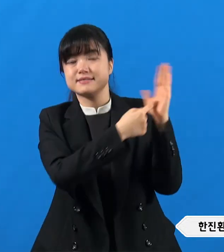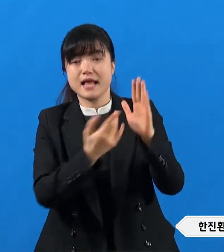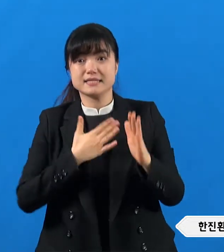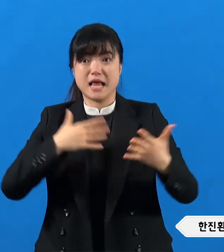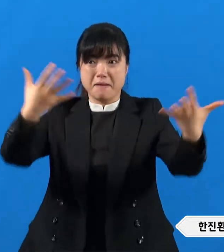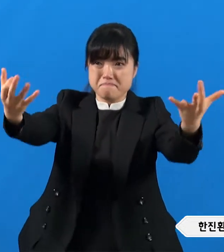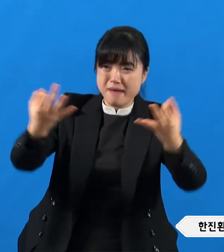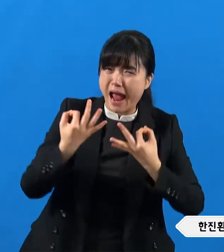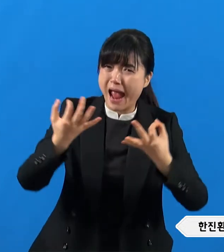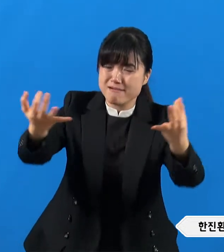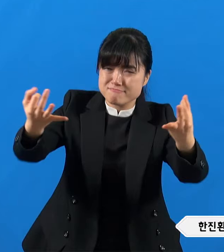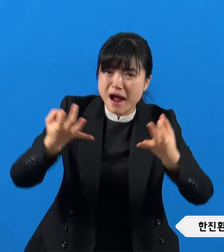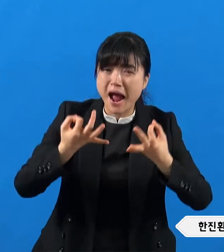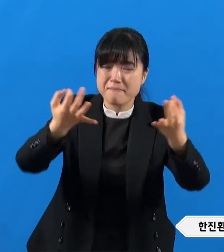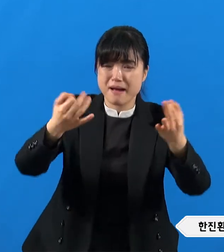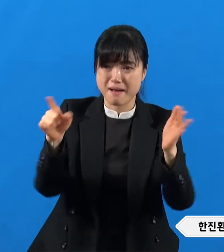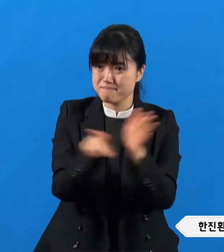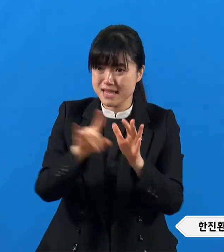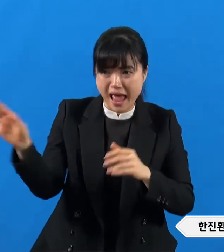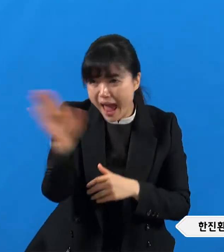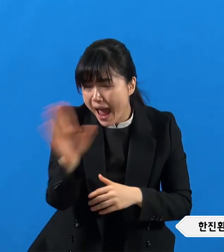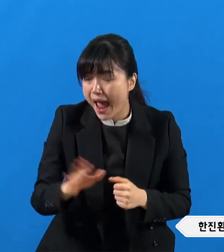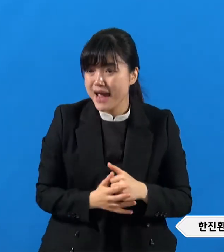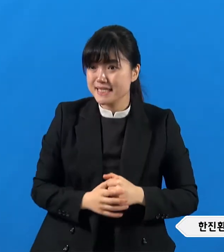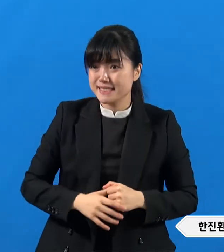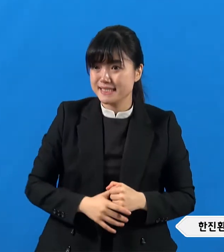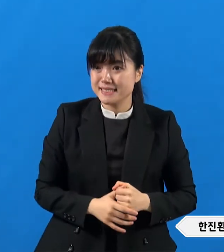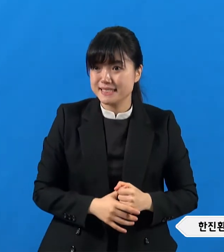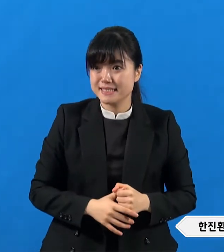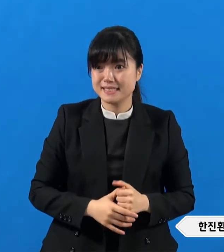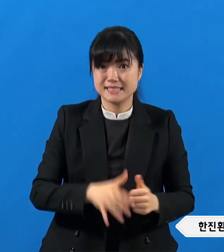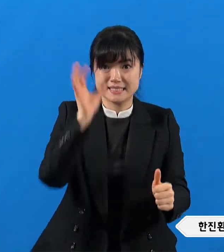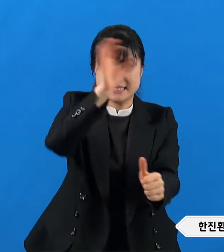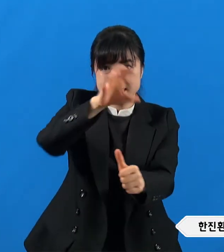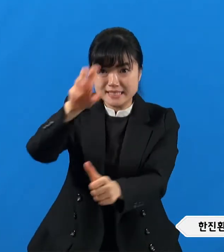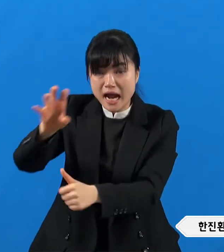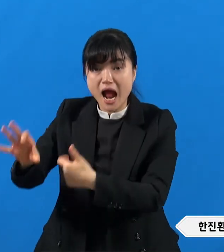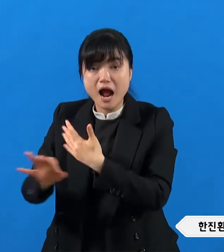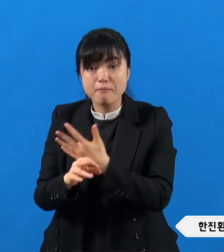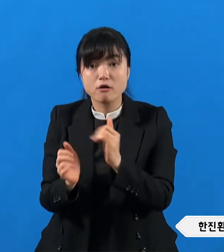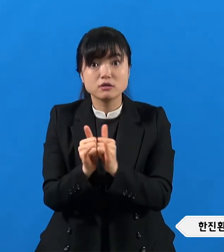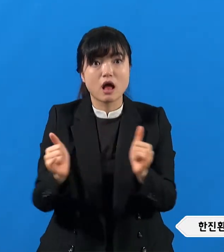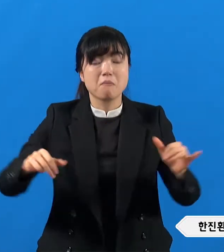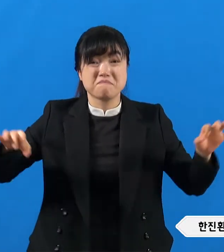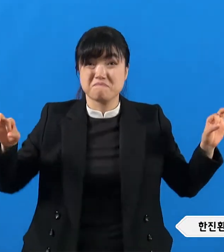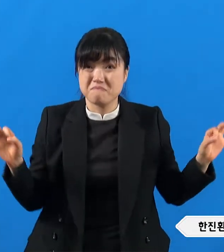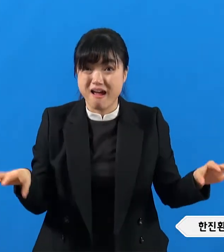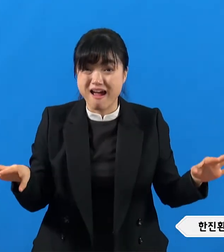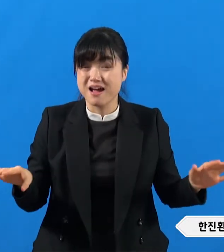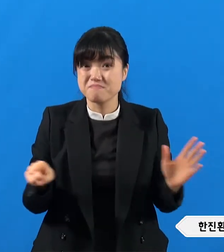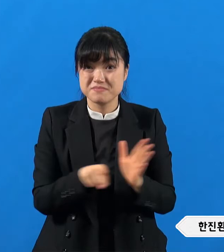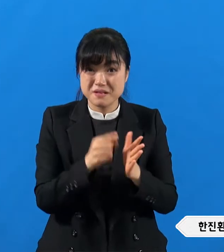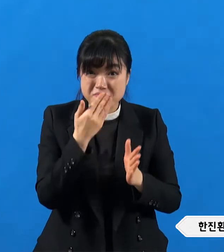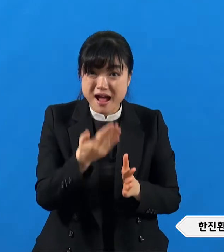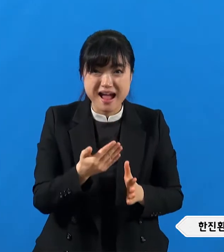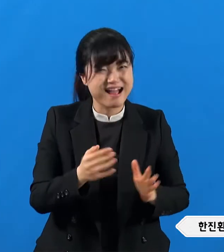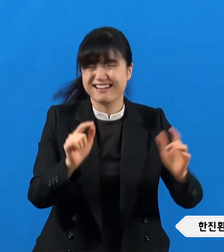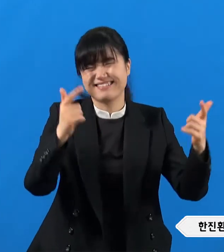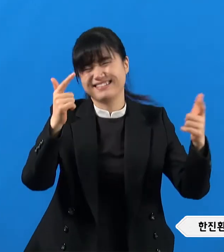여기 있노라 이래도 안 믿을 테냐? 그러면 세상 사람들 다 안 믿을 것 같지요?